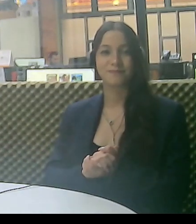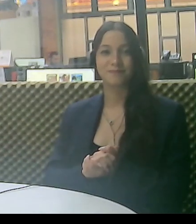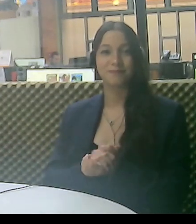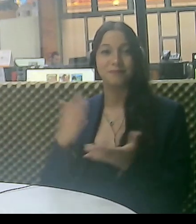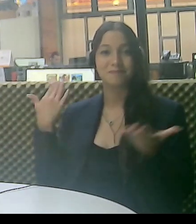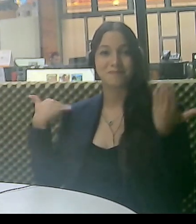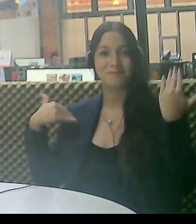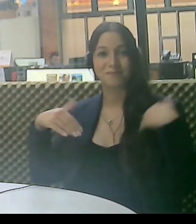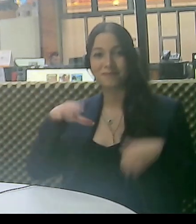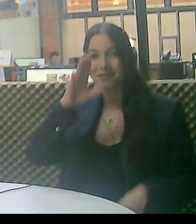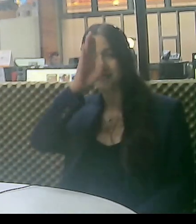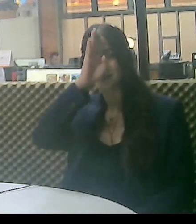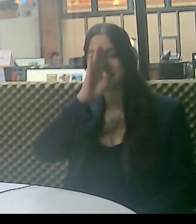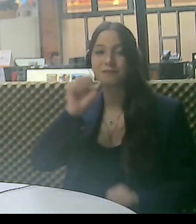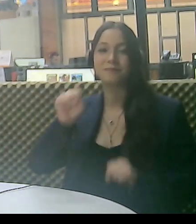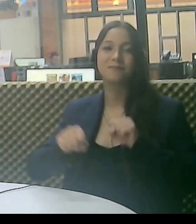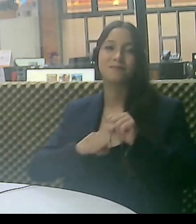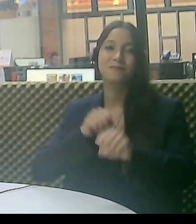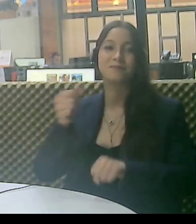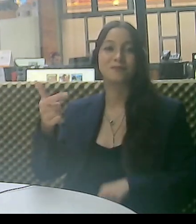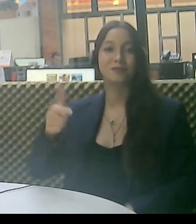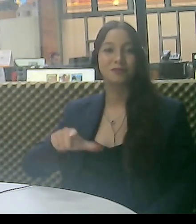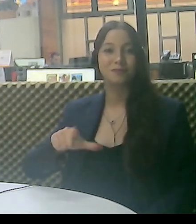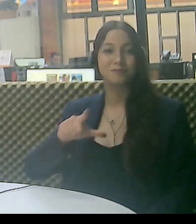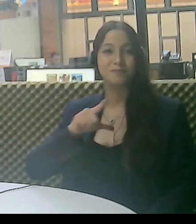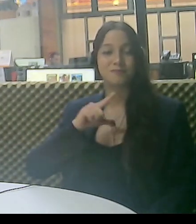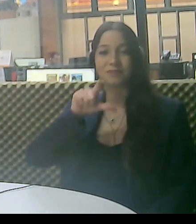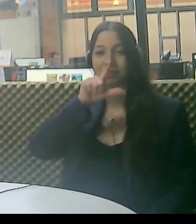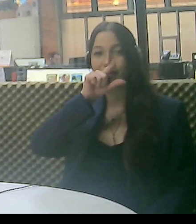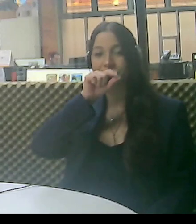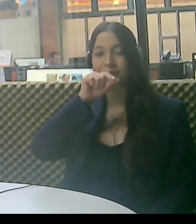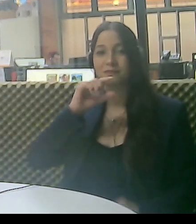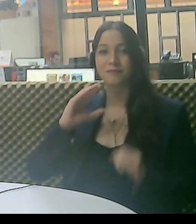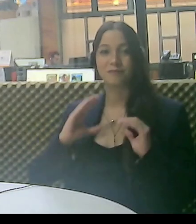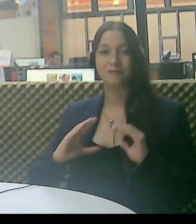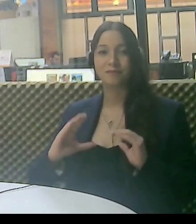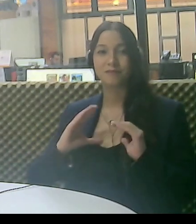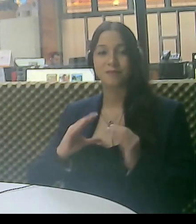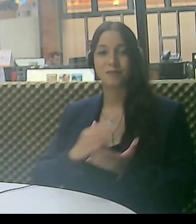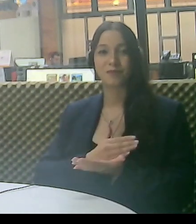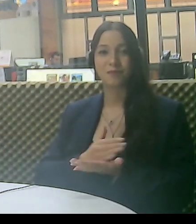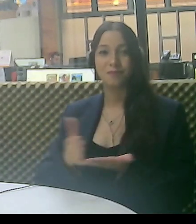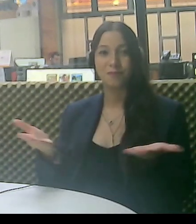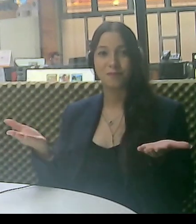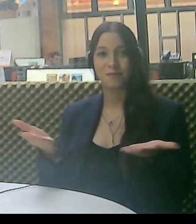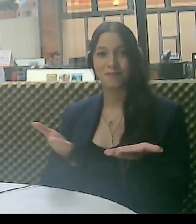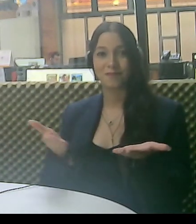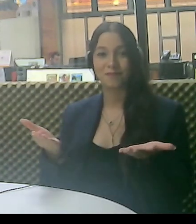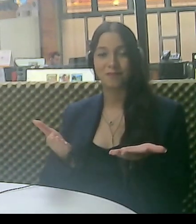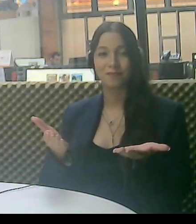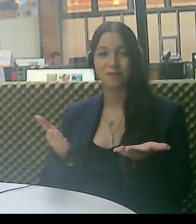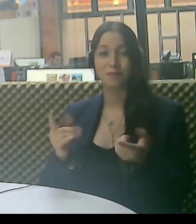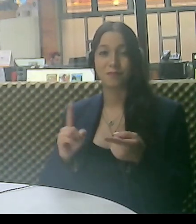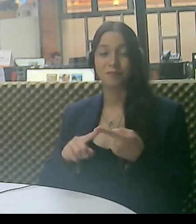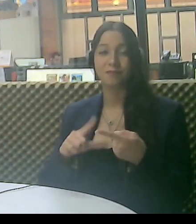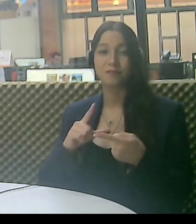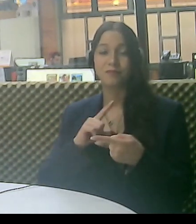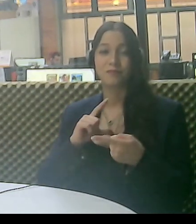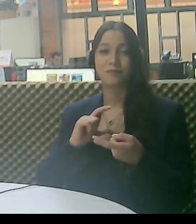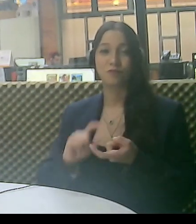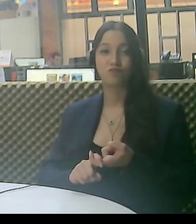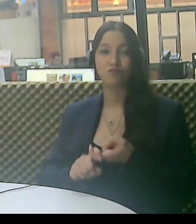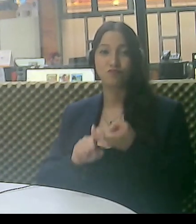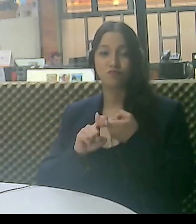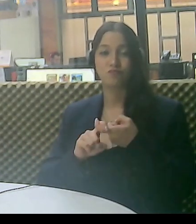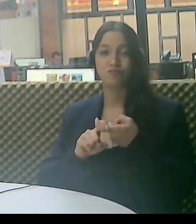Passeios gratuitos de bicicleta voltam a ser oferecidos no Parque do Sabiá a partir de hoje. Após breve recesso, o projeto